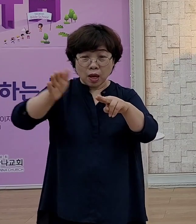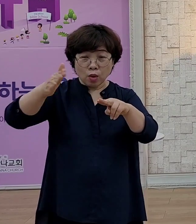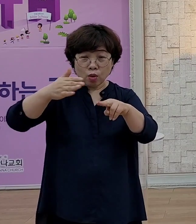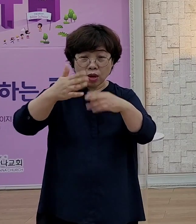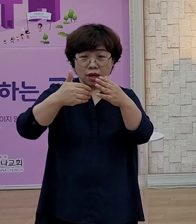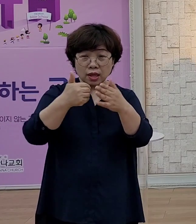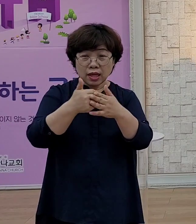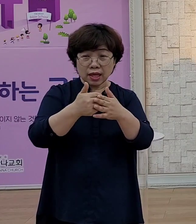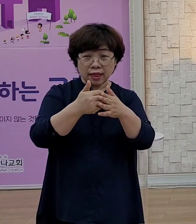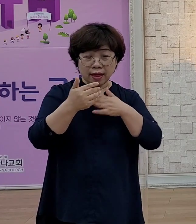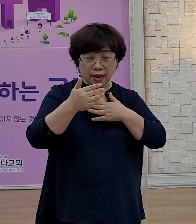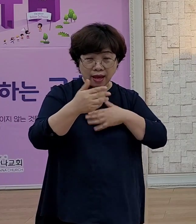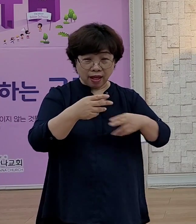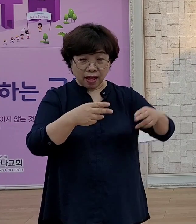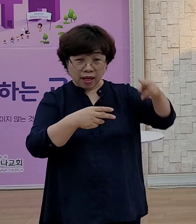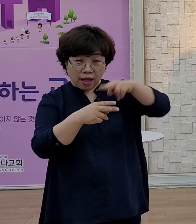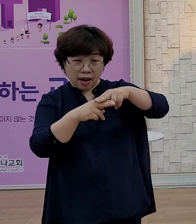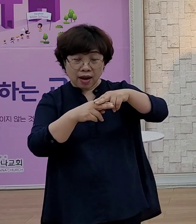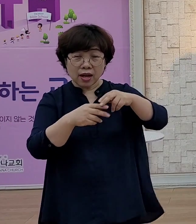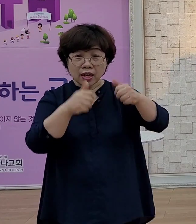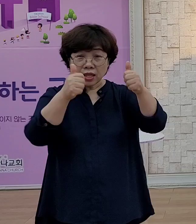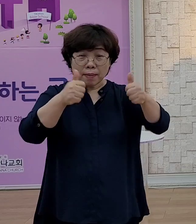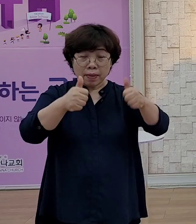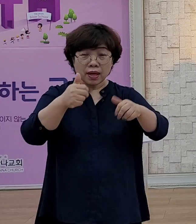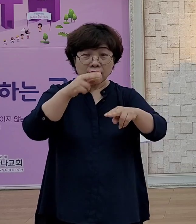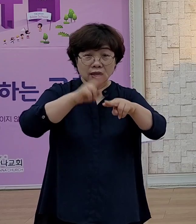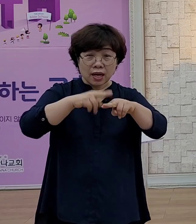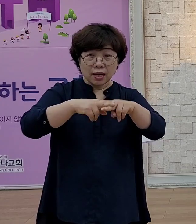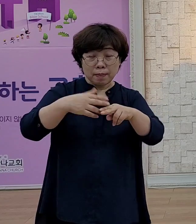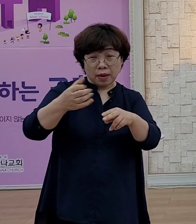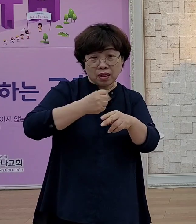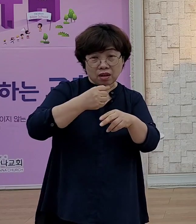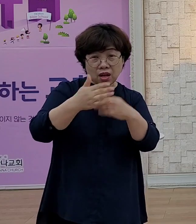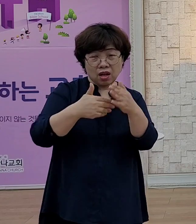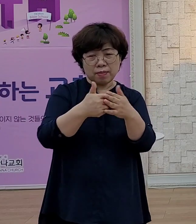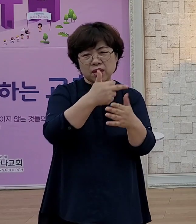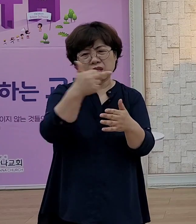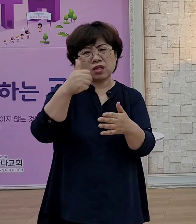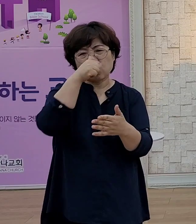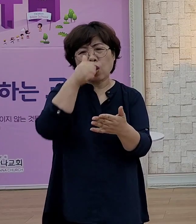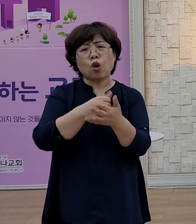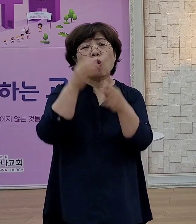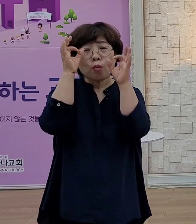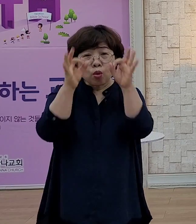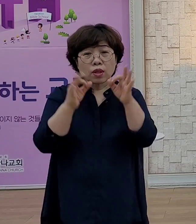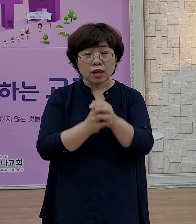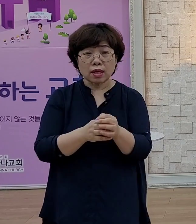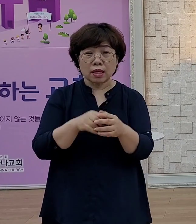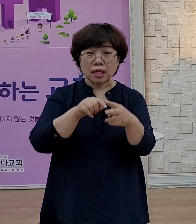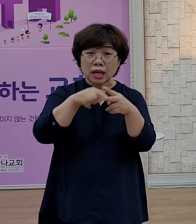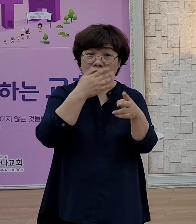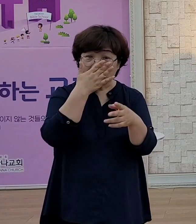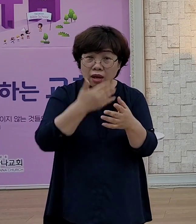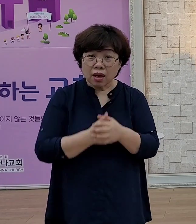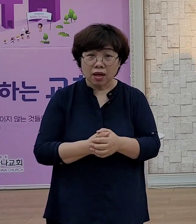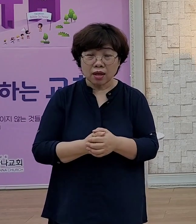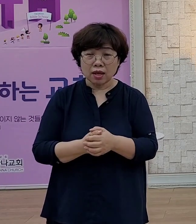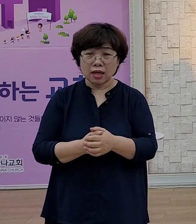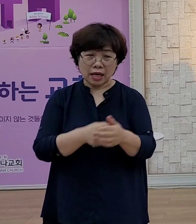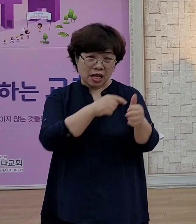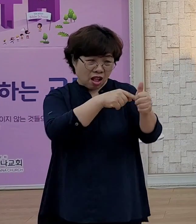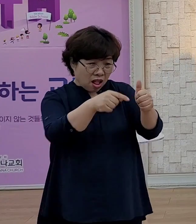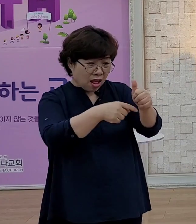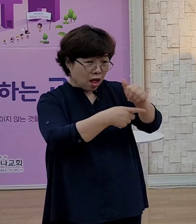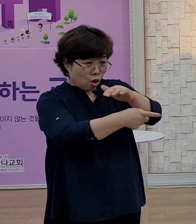되심보다 자기가 재판관 노릇한 이것을 더 큰 죄로 여길 수 있다는 거예요. 이해가 되십니까? 살인죄,